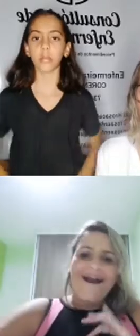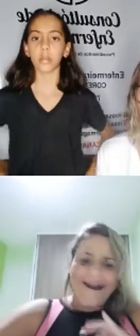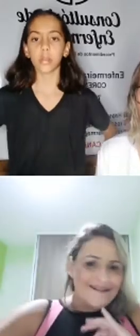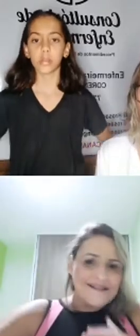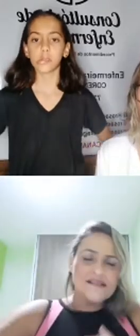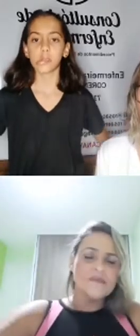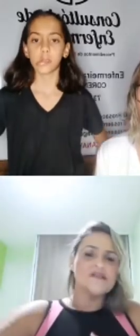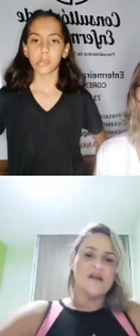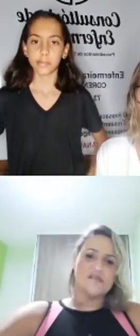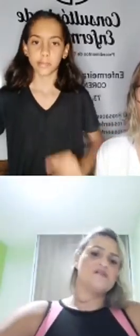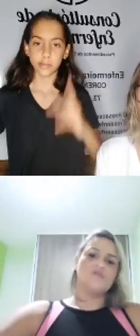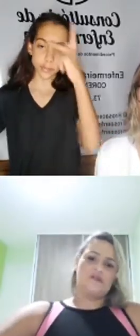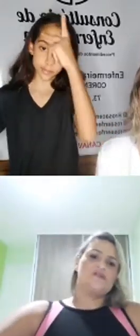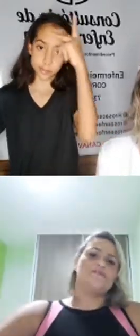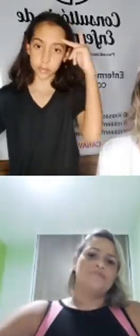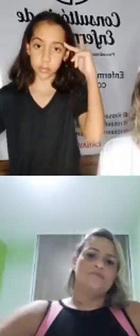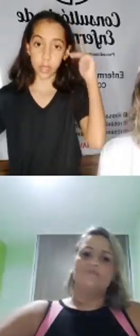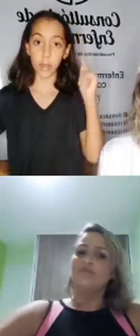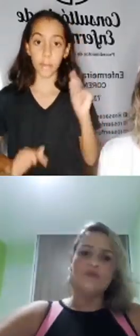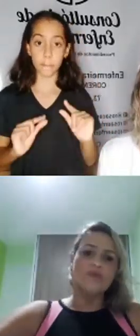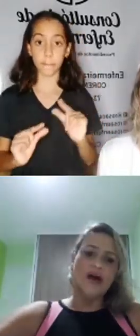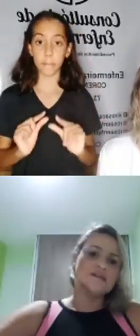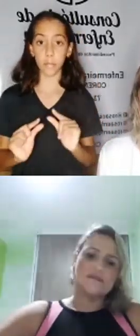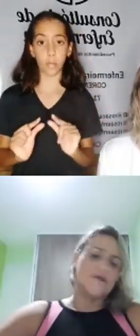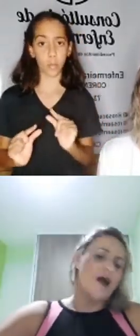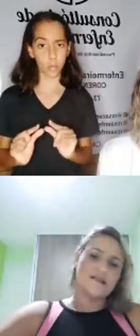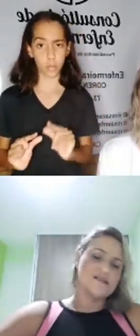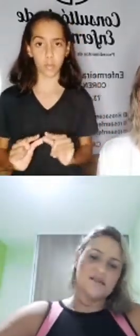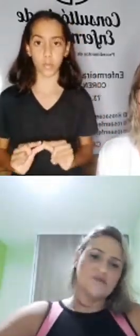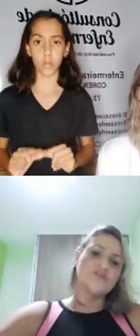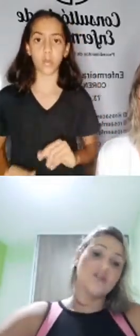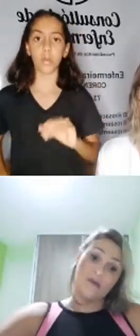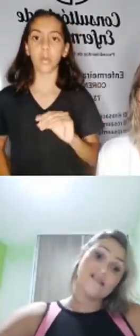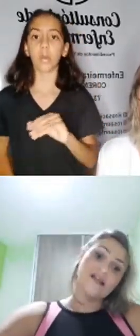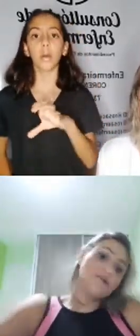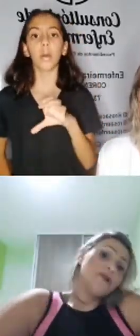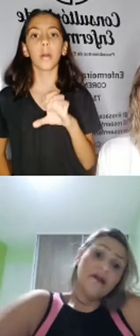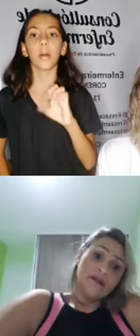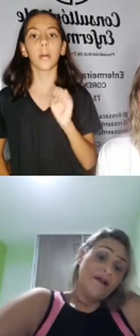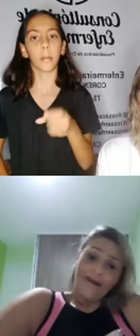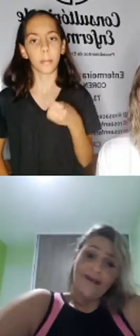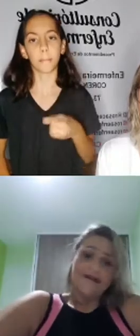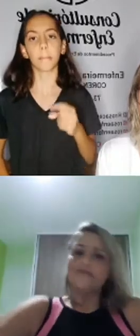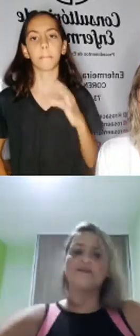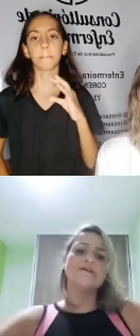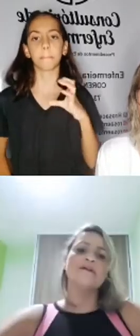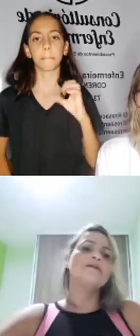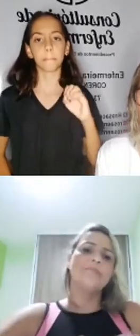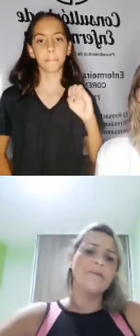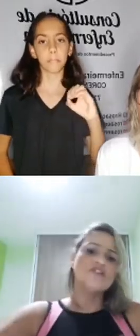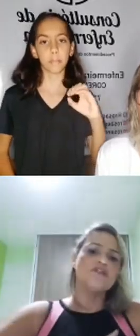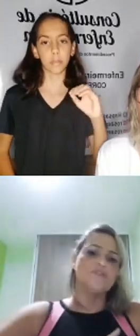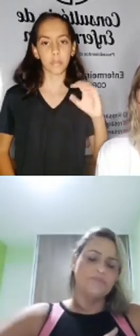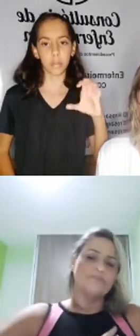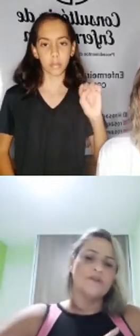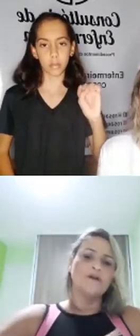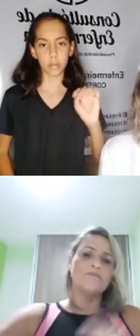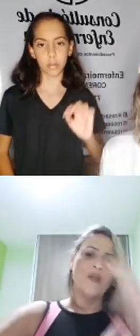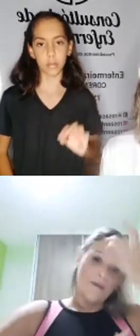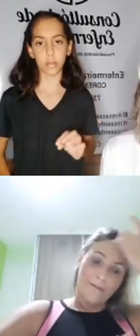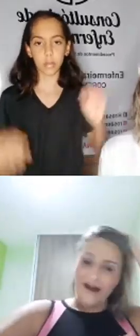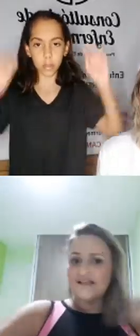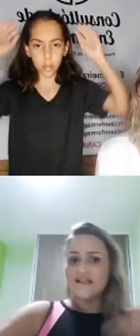Algumas raríssimas exceções, muito raras exceções não aceitam e aí é lei, eu tenho que permitir,